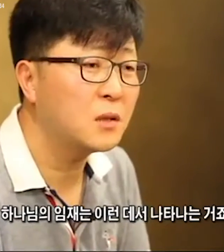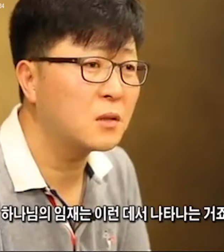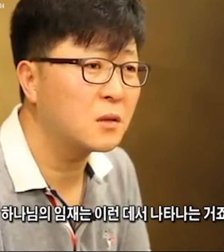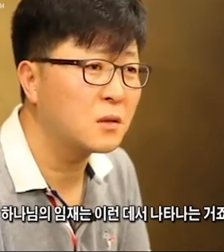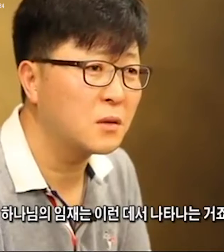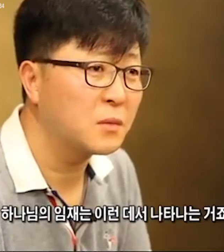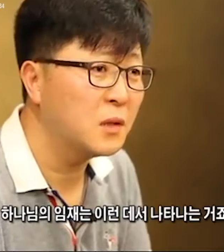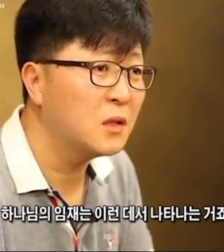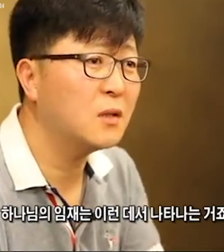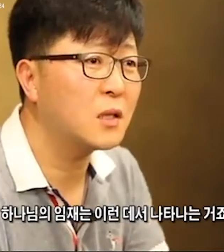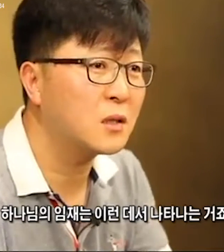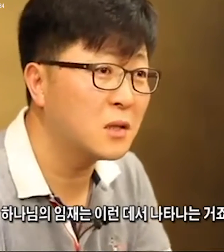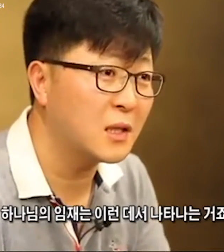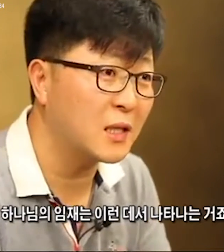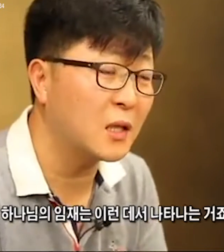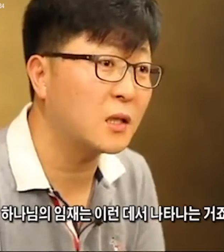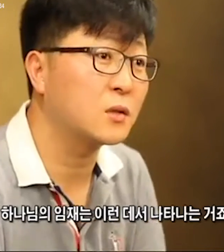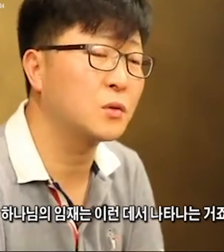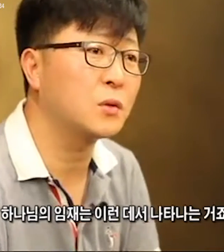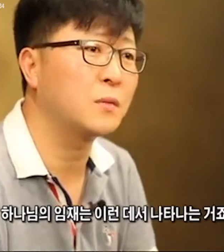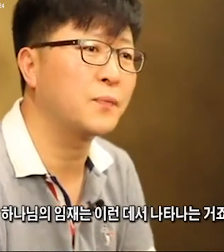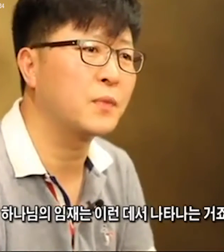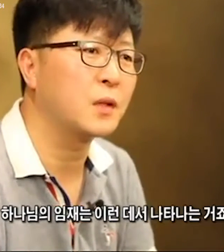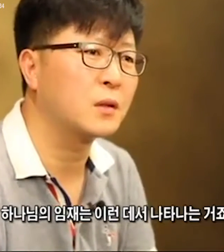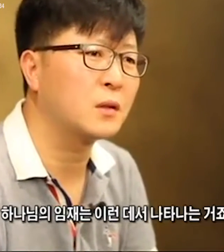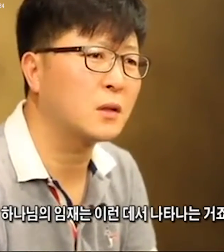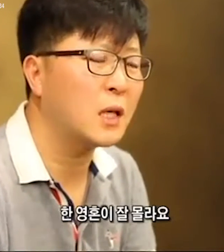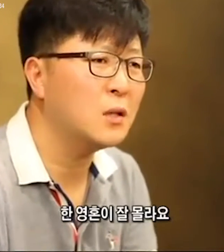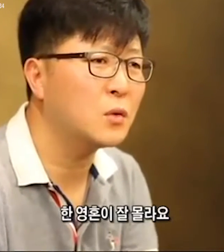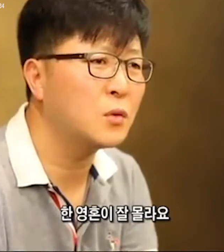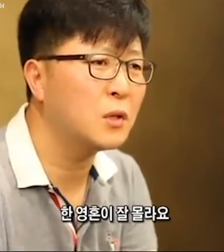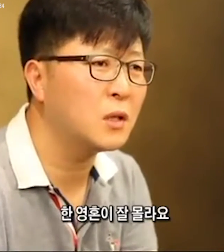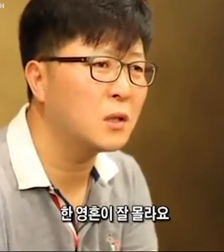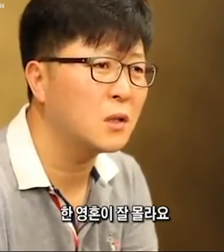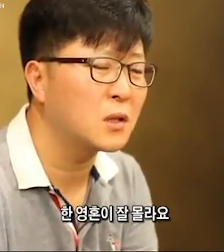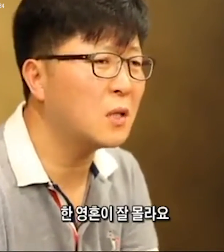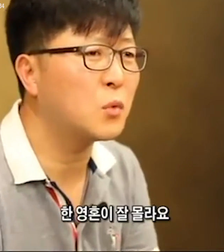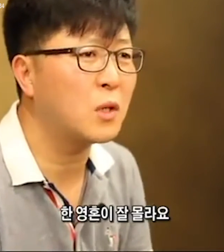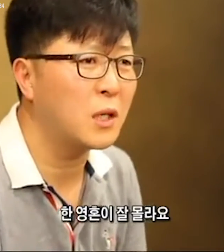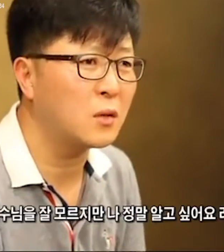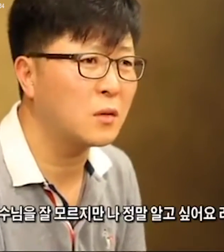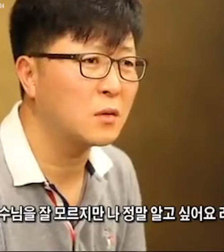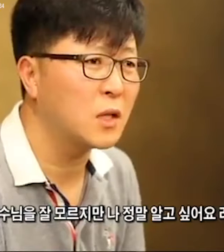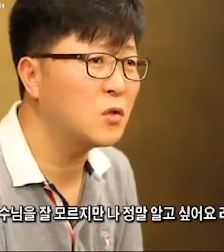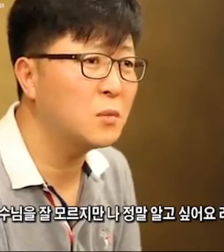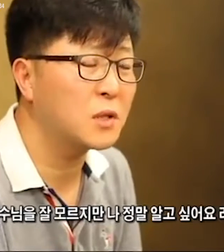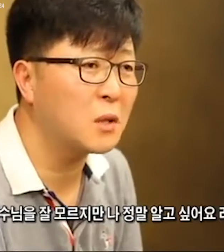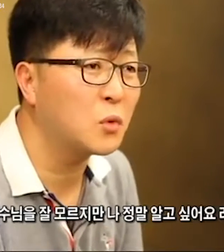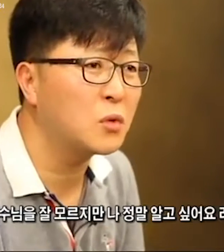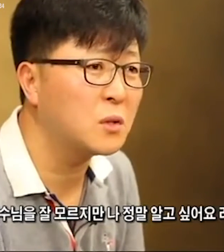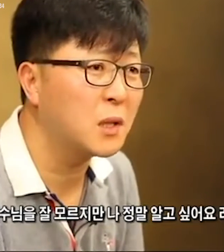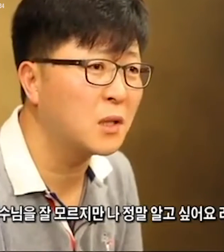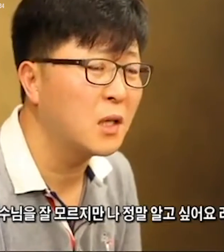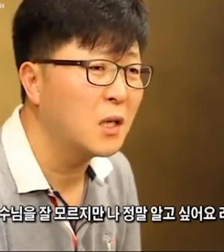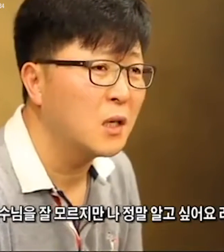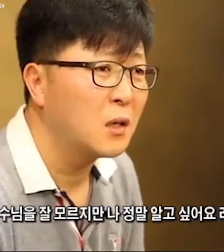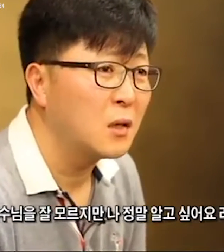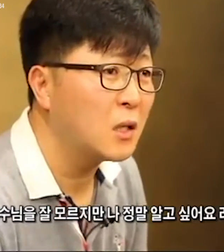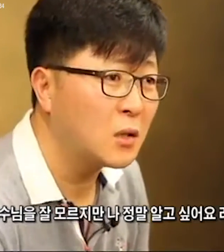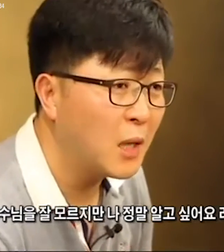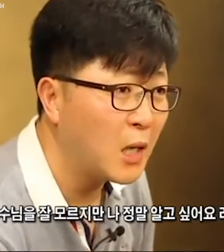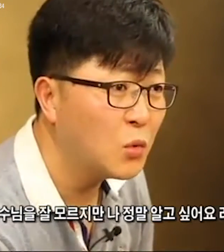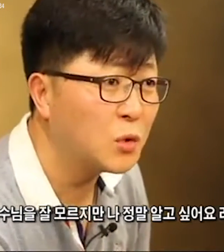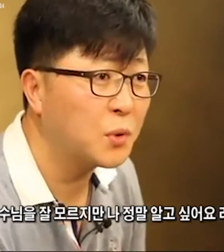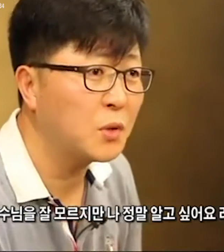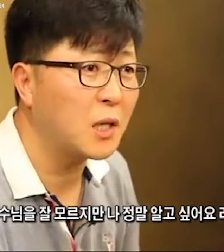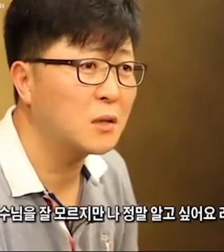하나님의 임재는 이런 데서 이제 나타나는 거죠. 그 한 영혼이 잘 몰라요. 예수님을 잘 모르지만